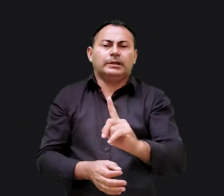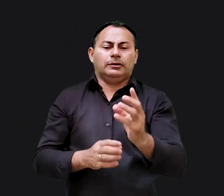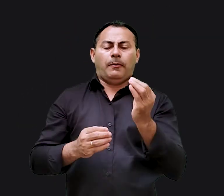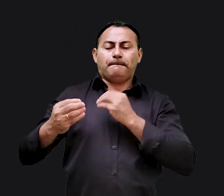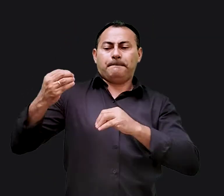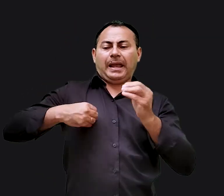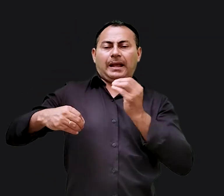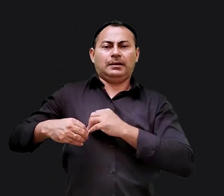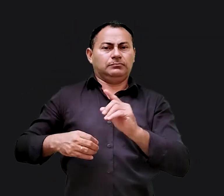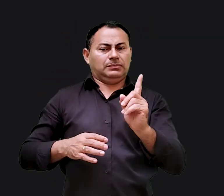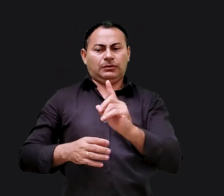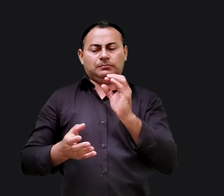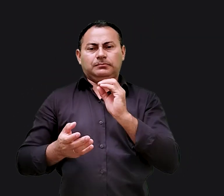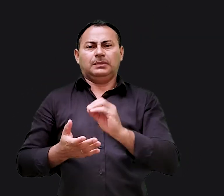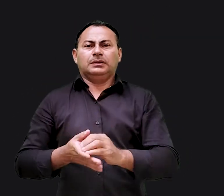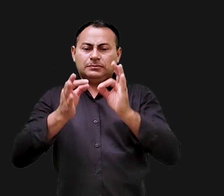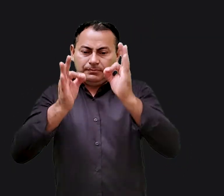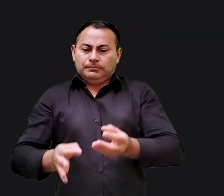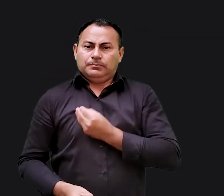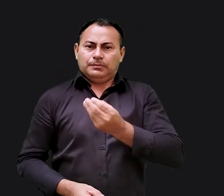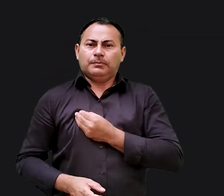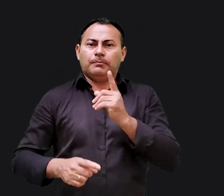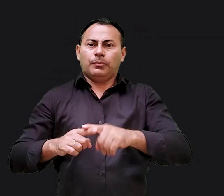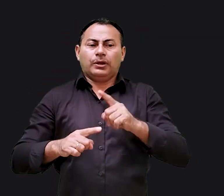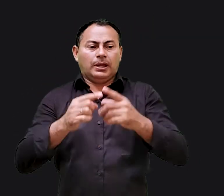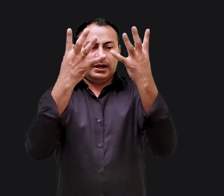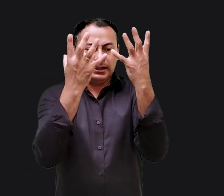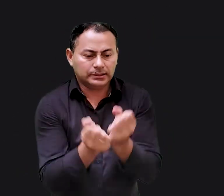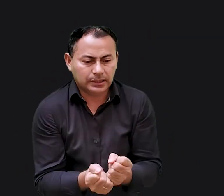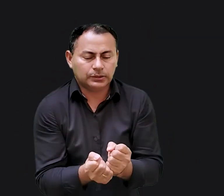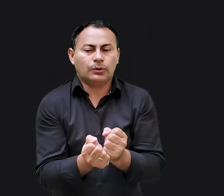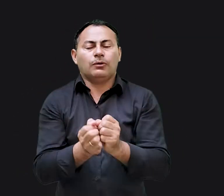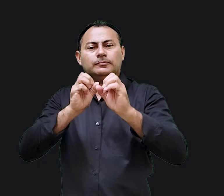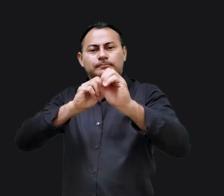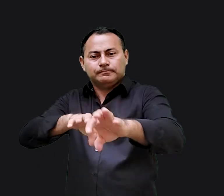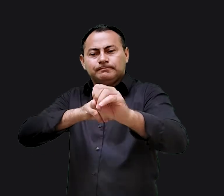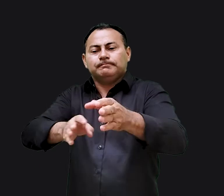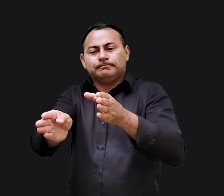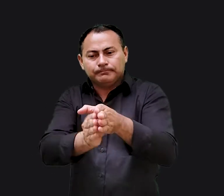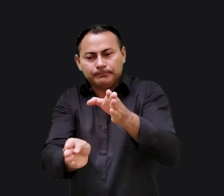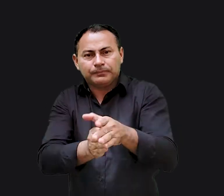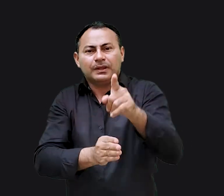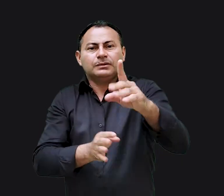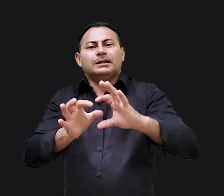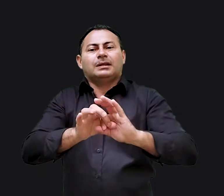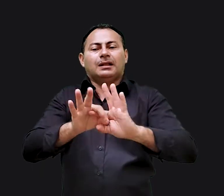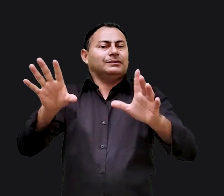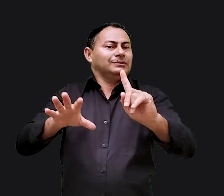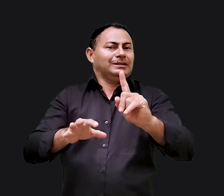não pecar, certamente ele viverá, porque aceitou a advertência e você estará livre dessa